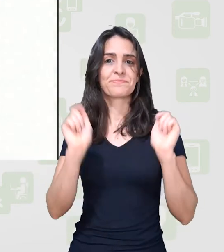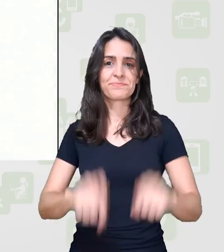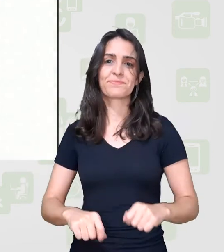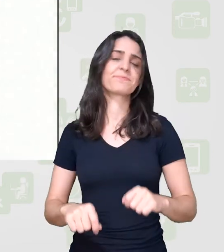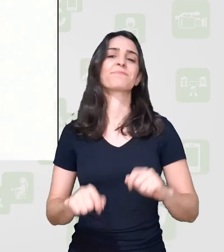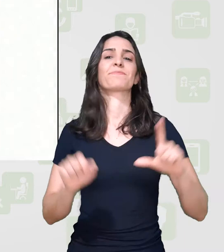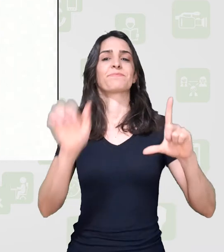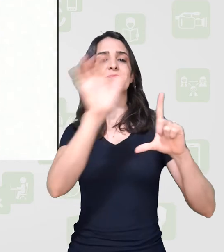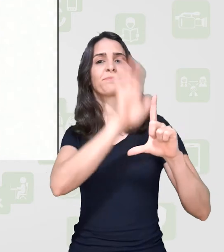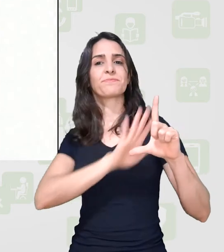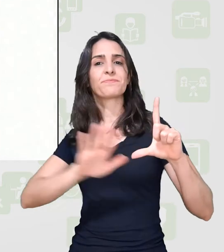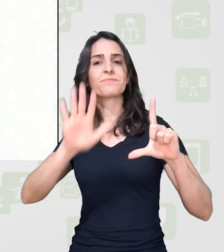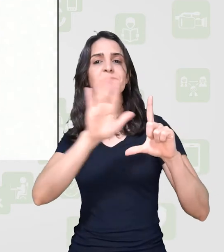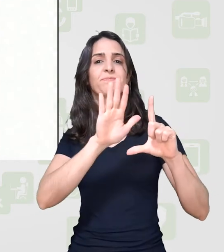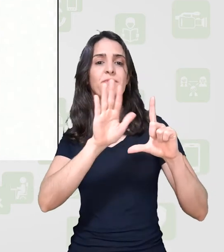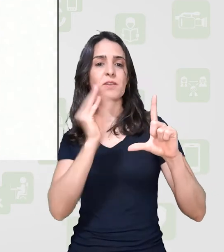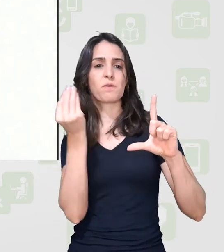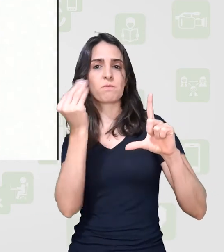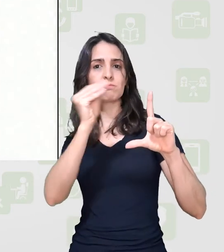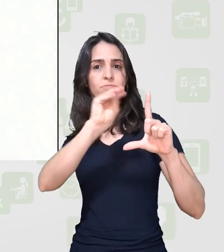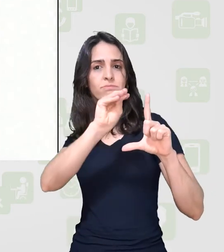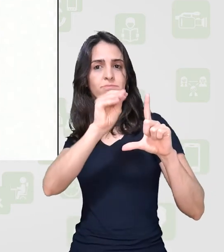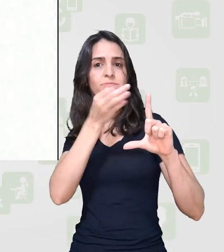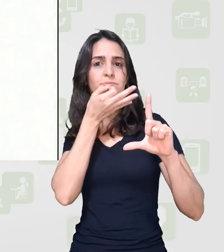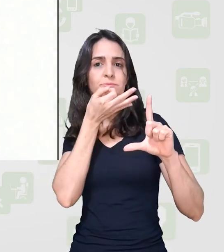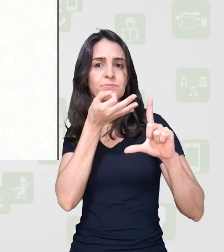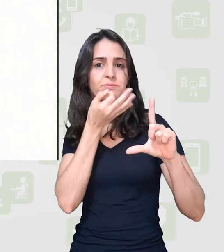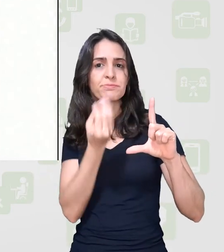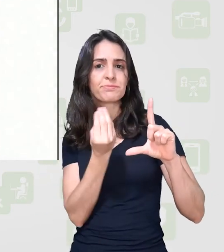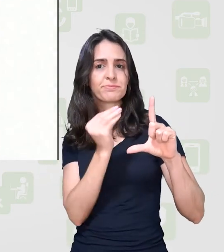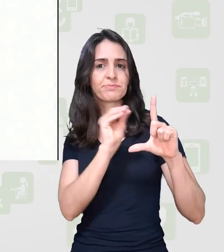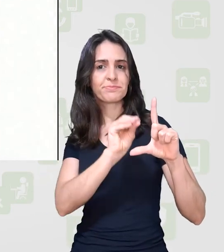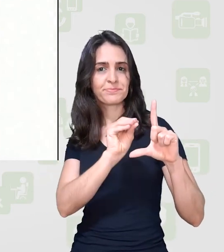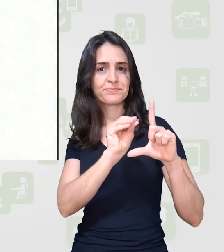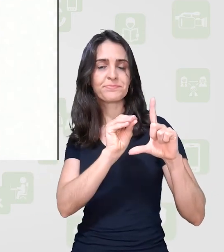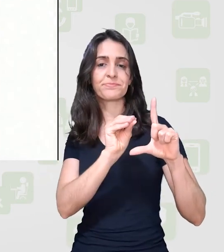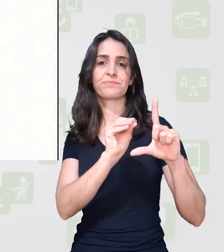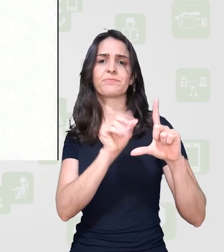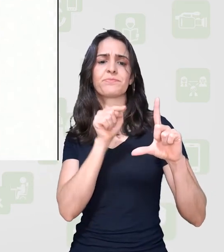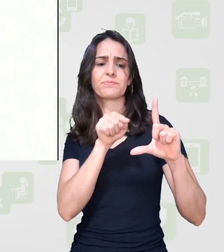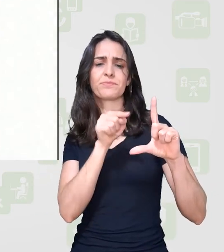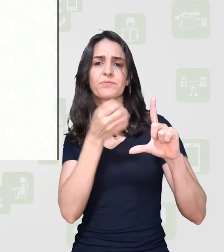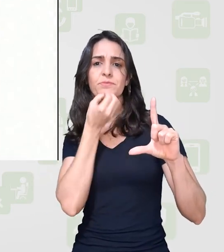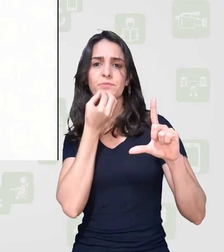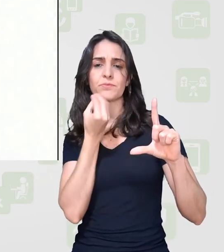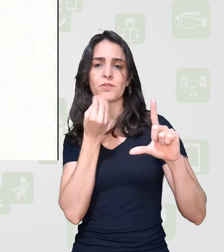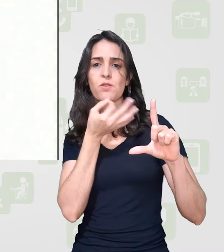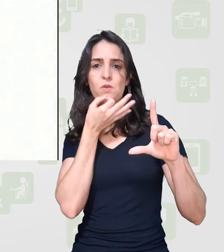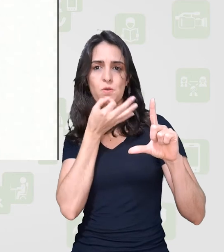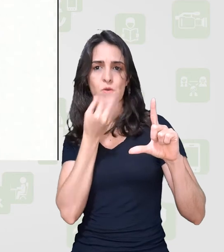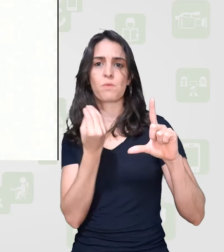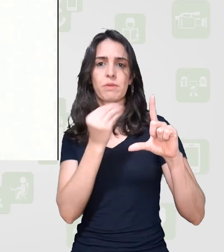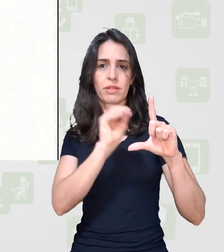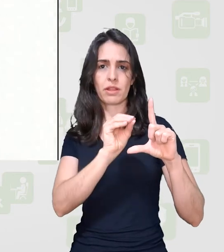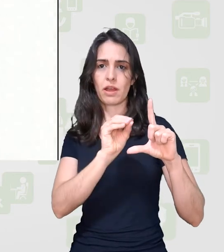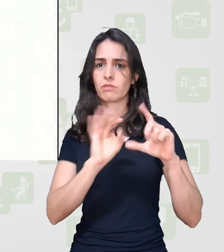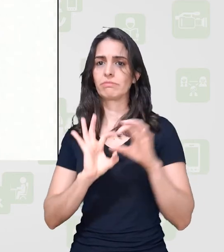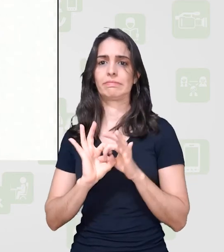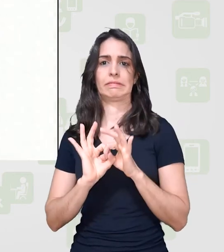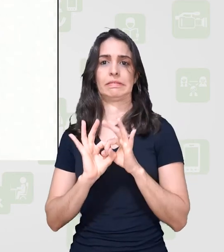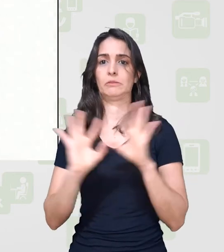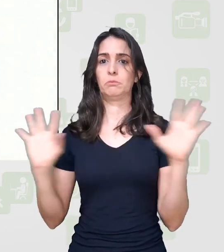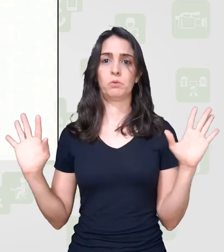comentário diretamente na postagem dela o detalhe que esse comentário ele é